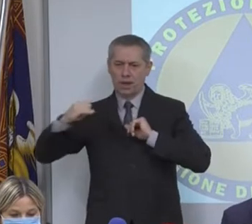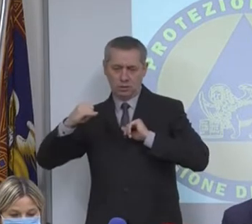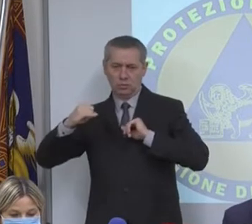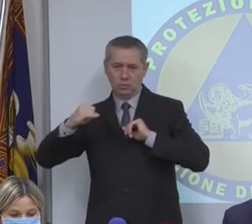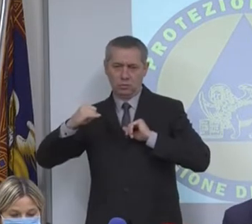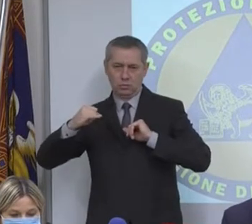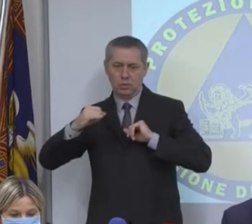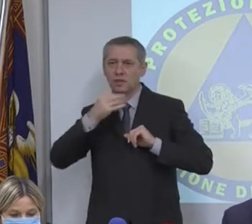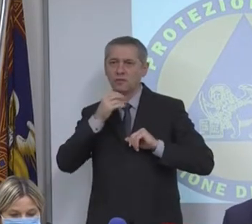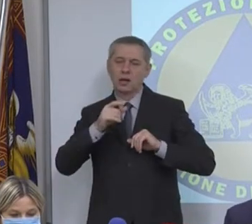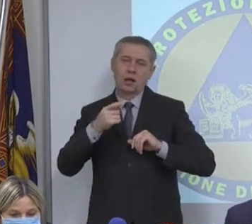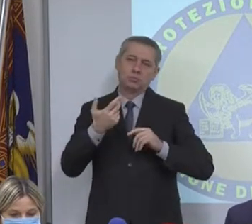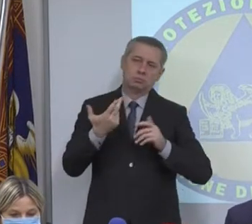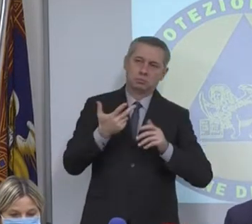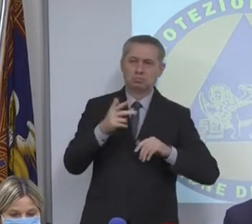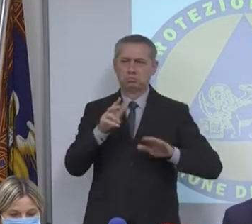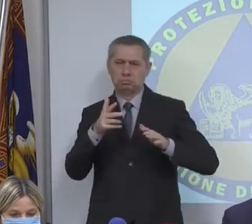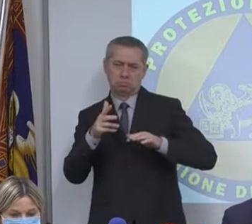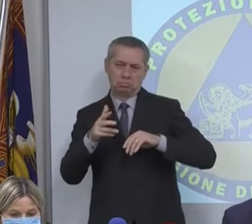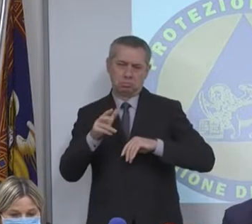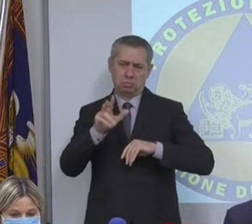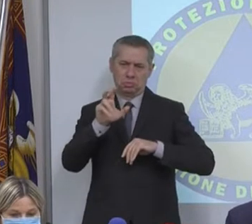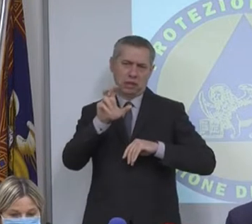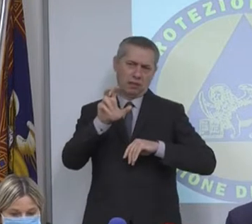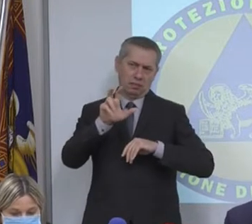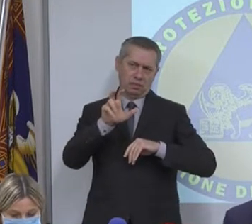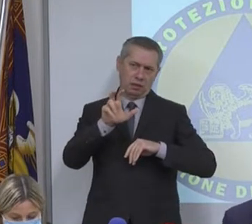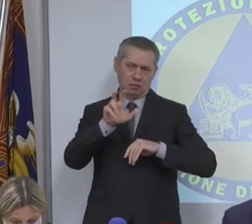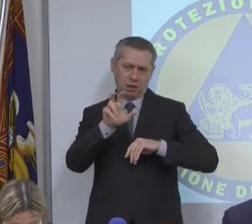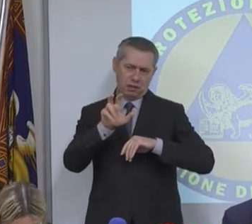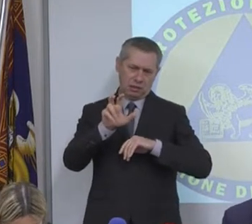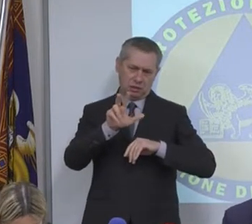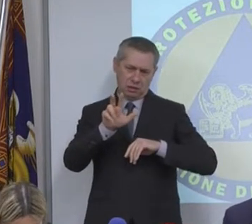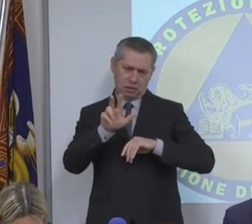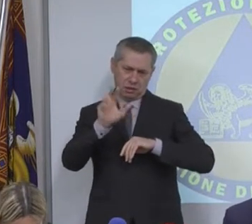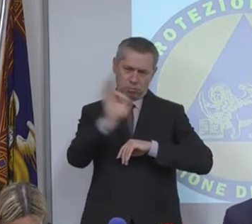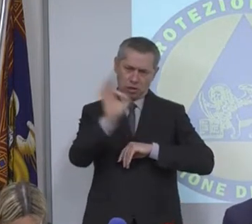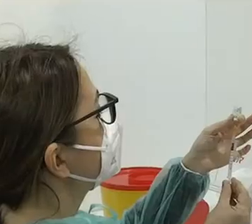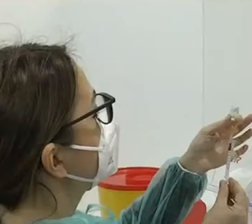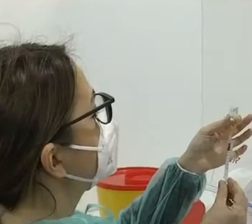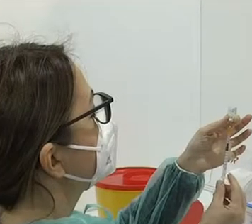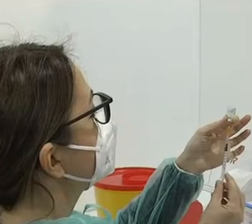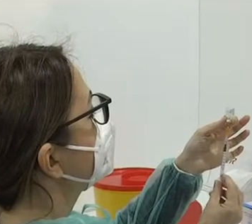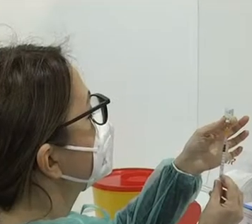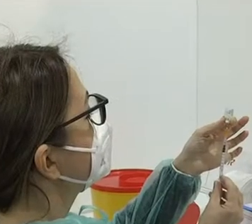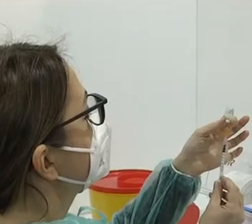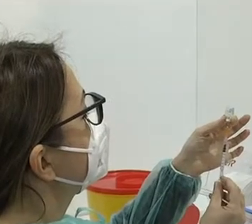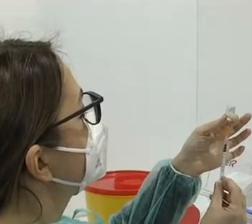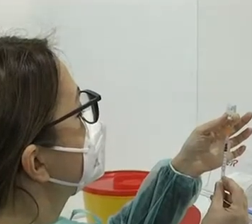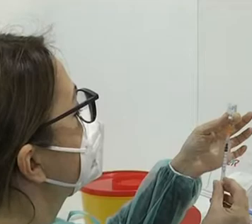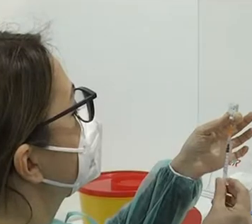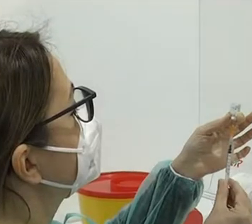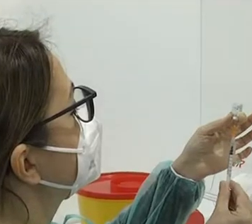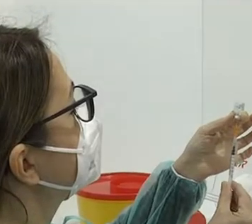dei veneti più o meno, aventi il titolo di essere vaccinati, sono già stati vaccinati, almeno per una dose. Un treno che non si ferma, quello